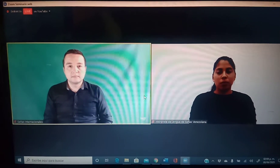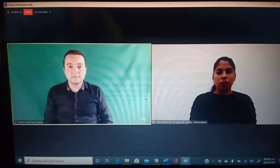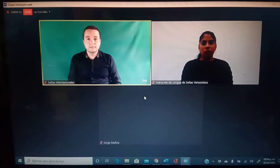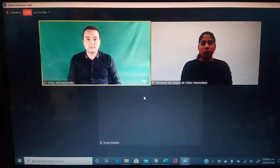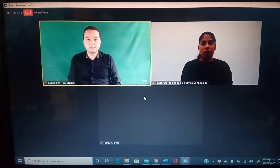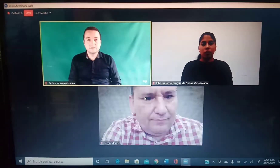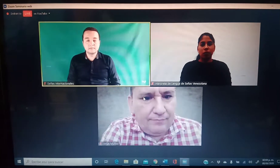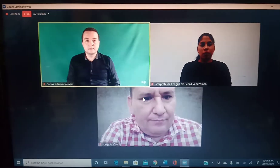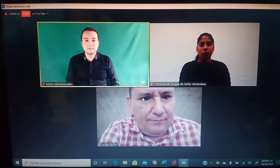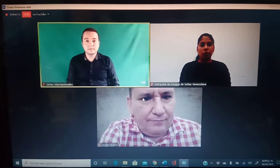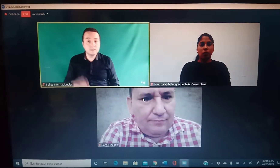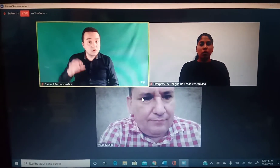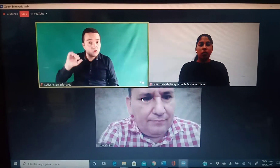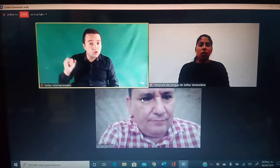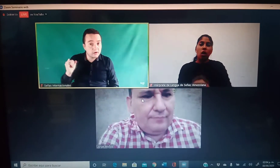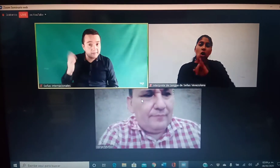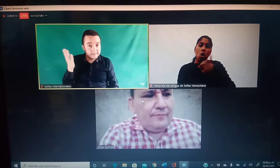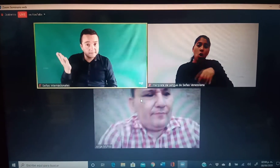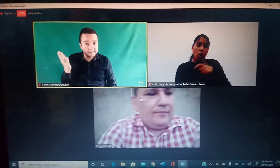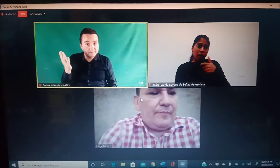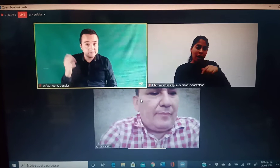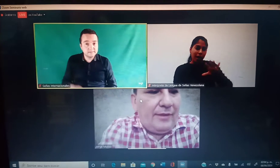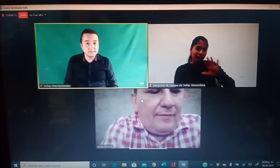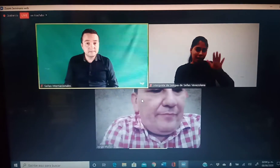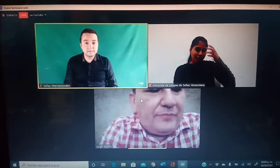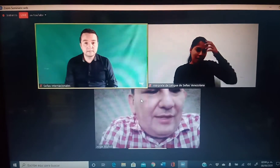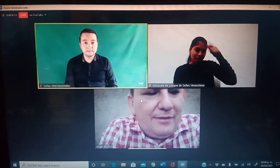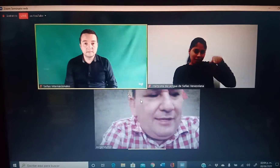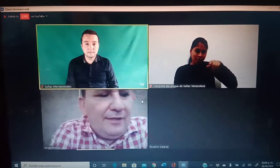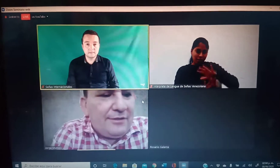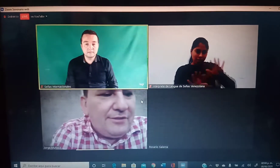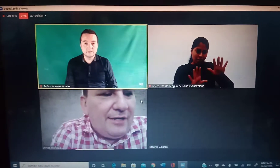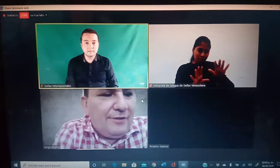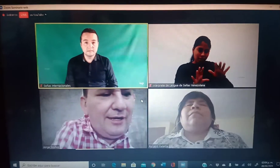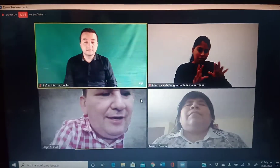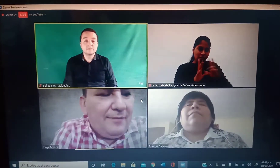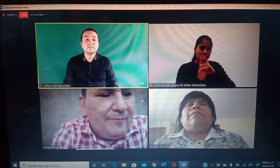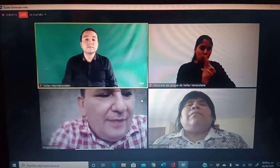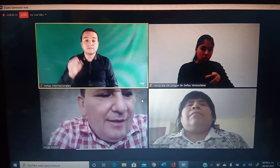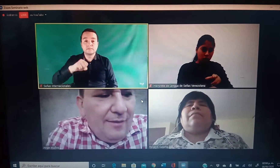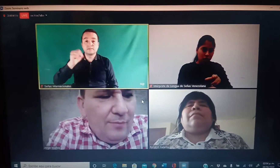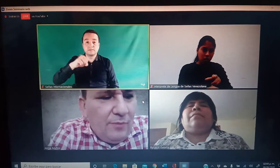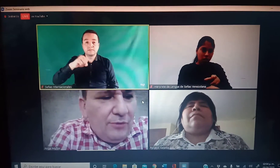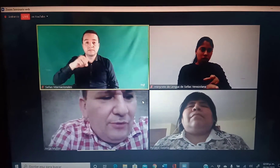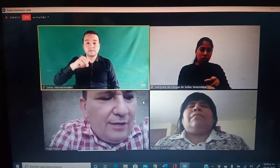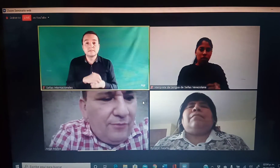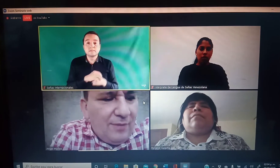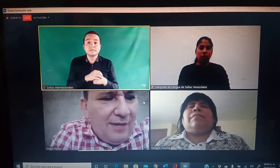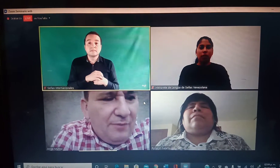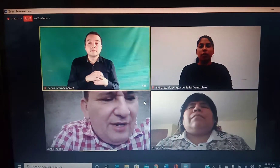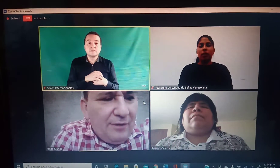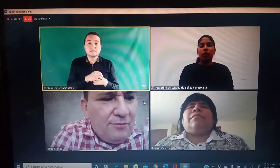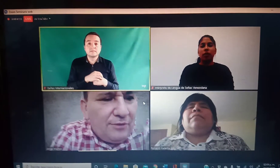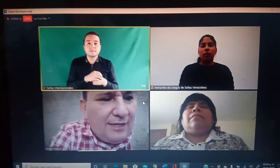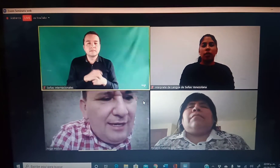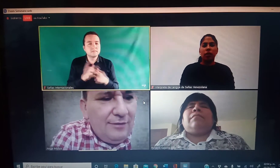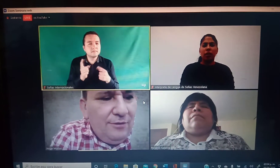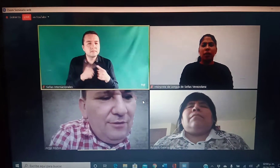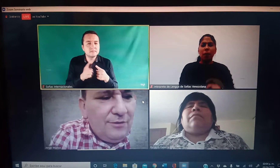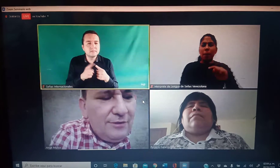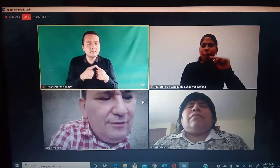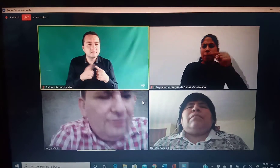Jorge, ¿estás por ahí para que respondas a estas preguntas? Sí, Rosario. ¿Podría confirmar la primera pregunta